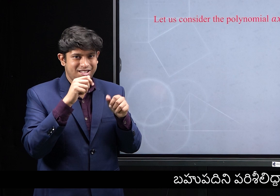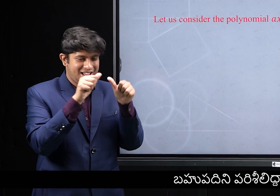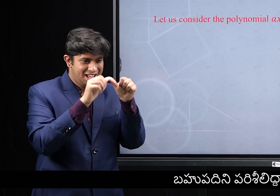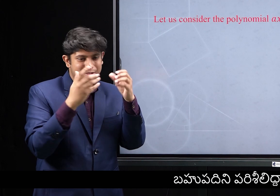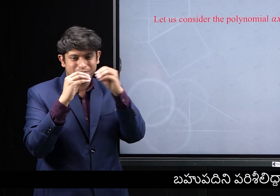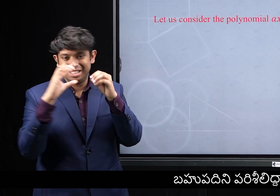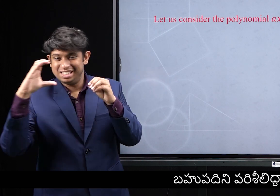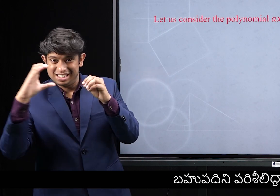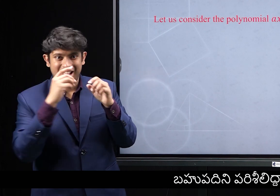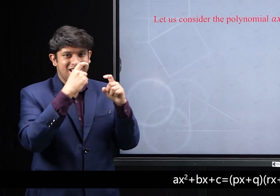బహుపదిని పరిశీలిద్దాం.